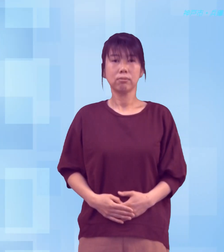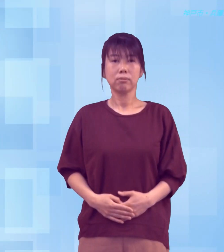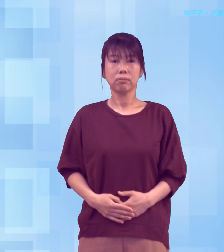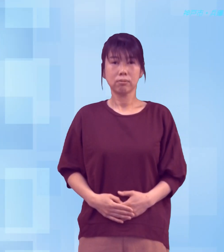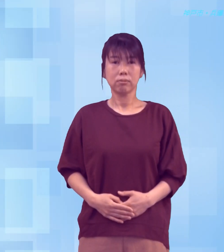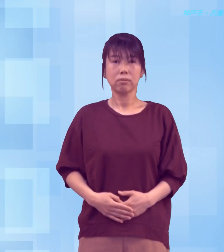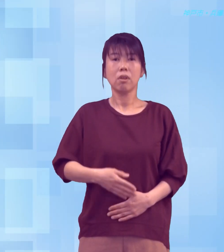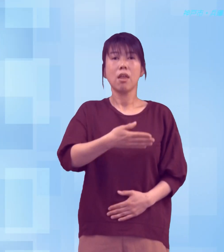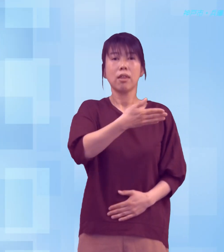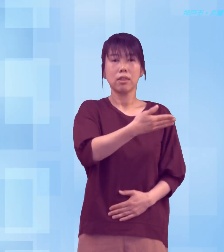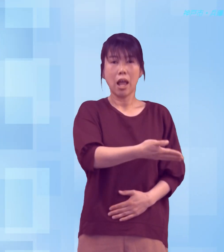垂水区